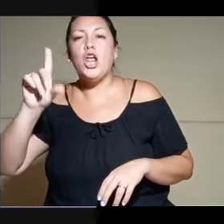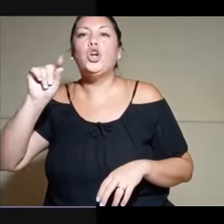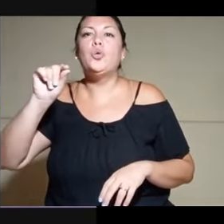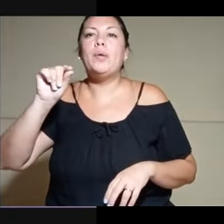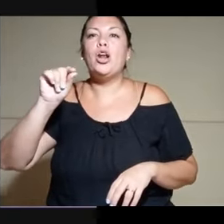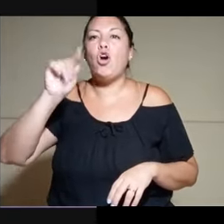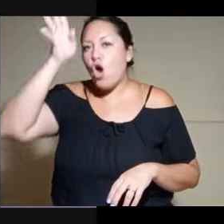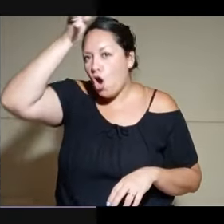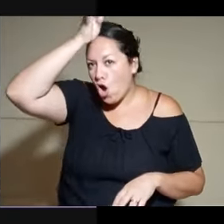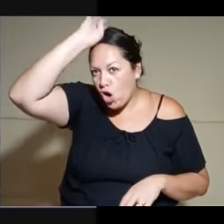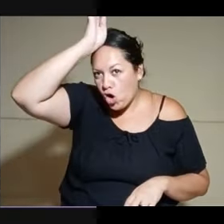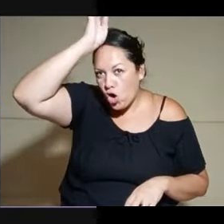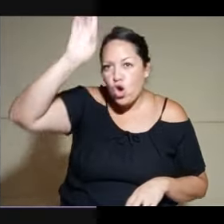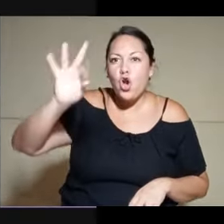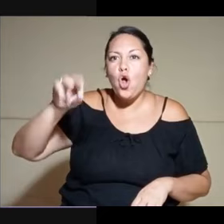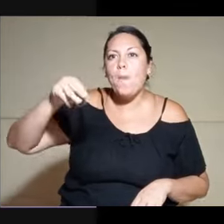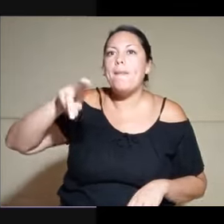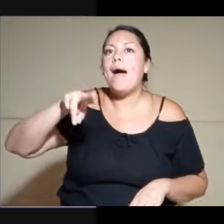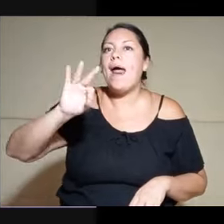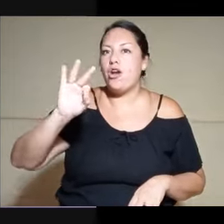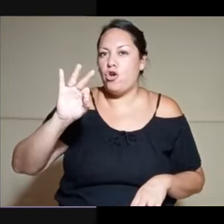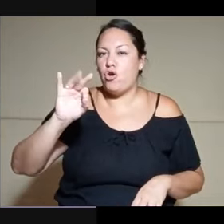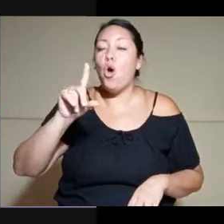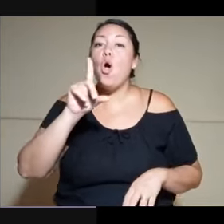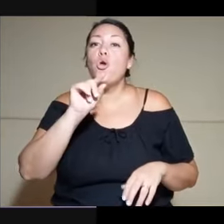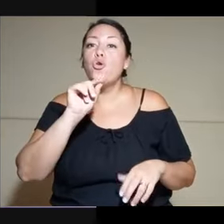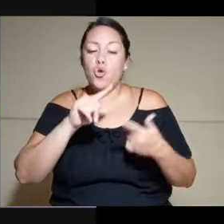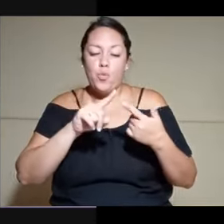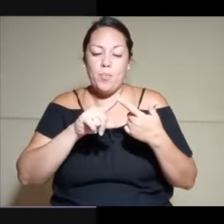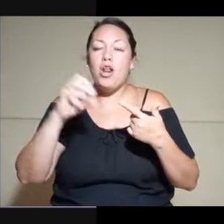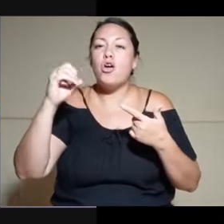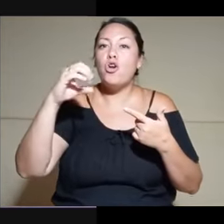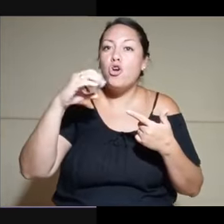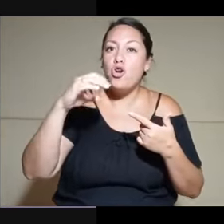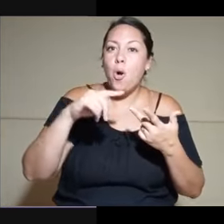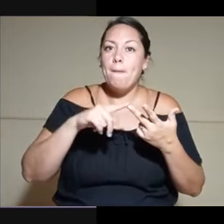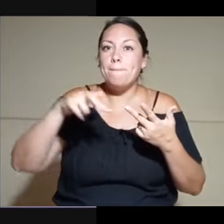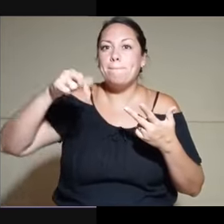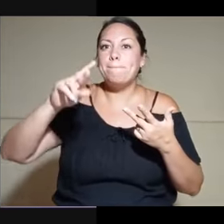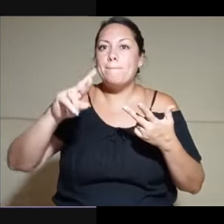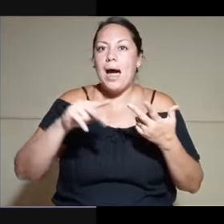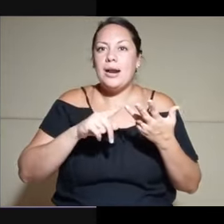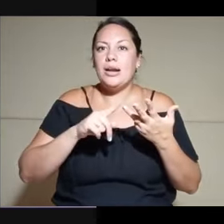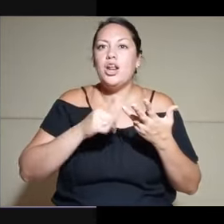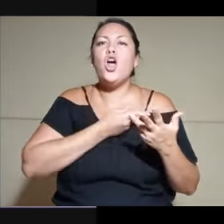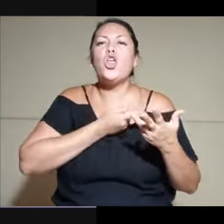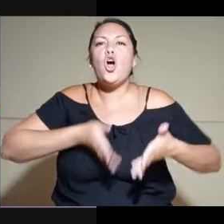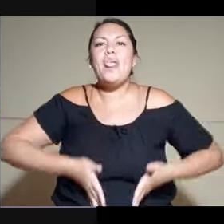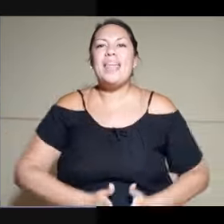tienen que saber el número romano, porque los pares craneales se ponen en números romanos, el